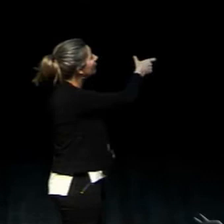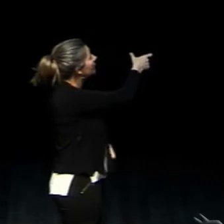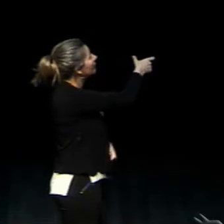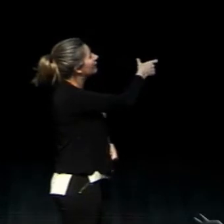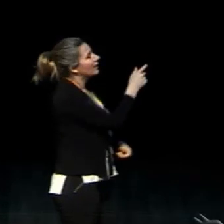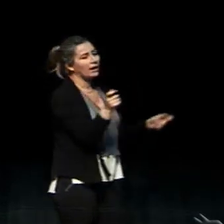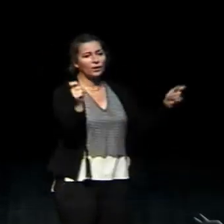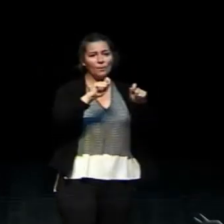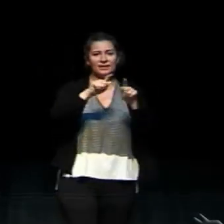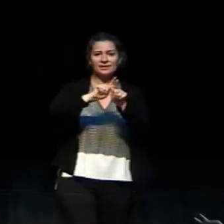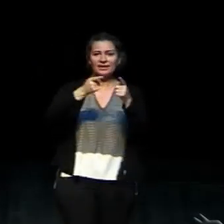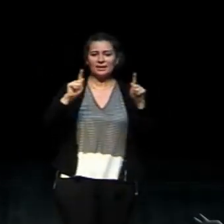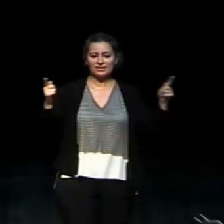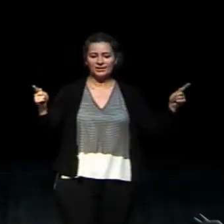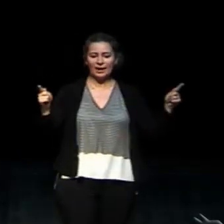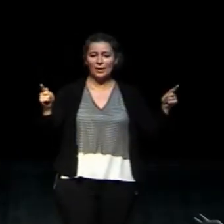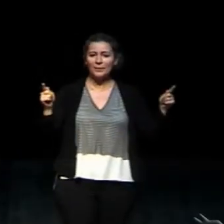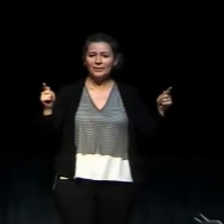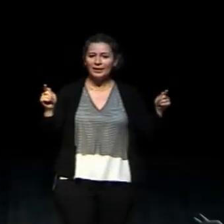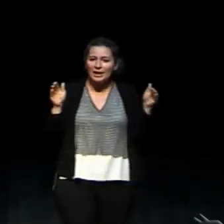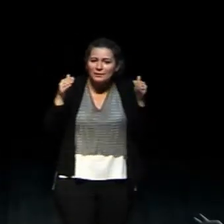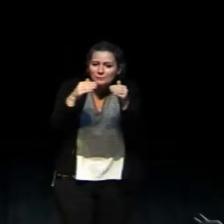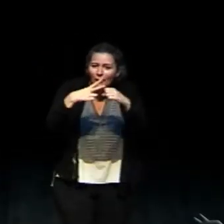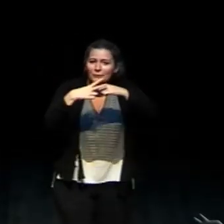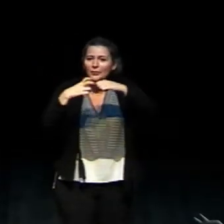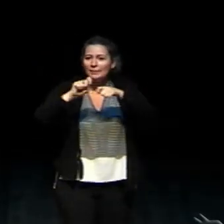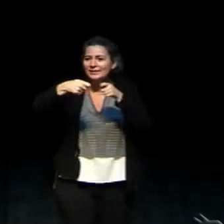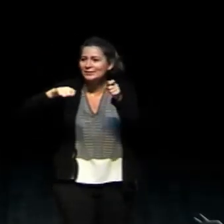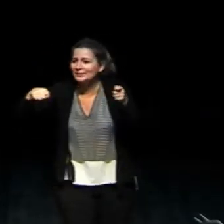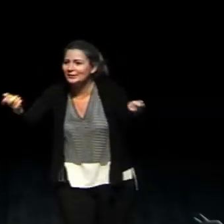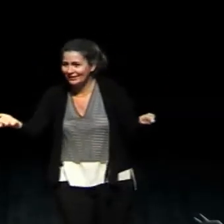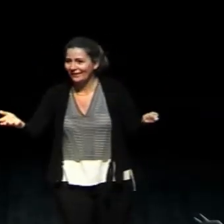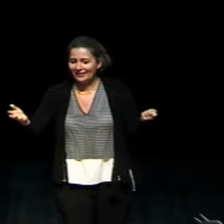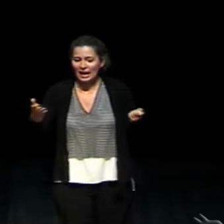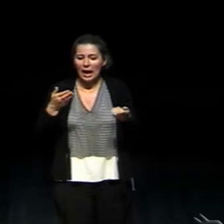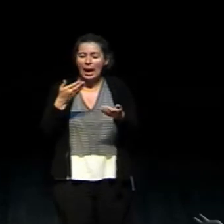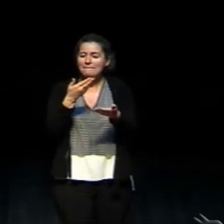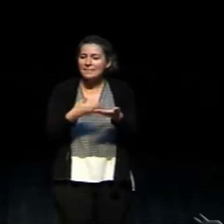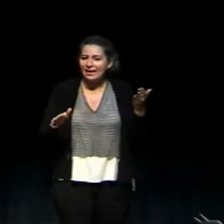baseado e focado mais na competência gramatical. O enfoque para a gramática é muito